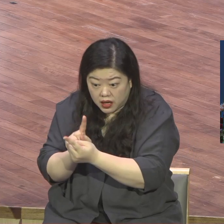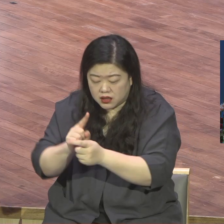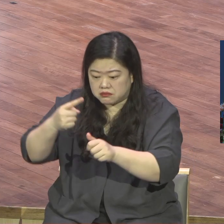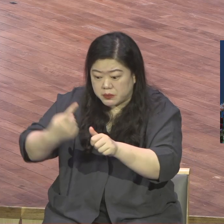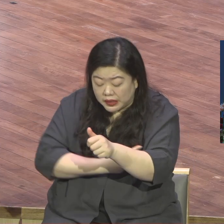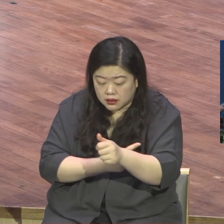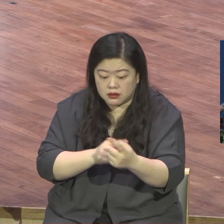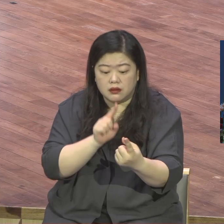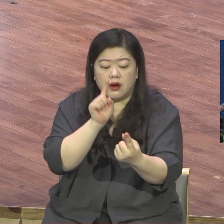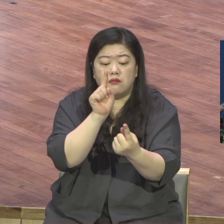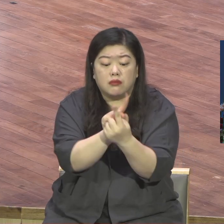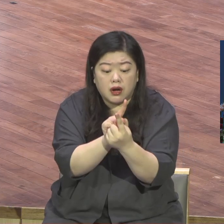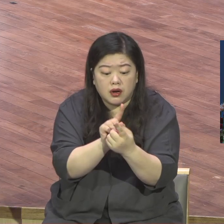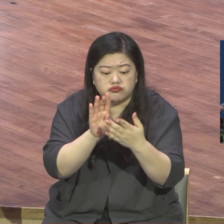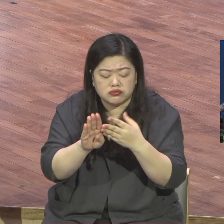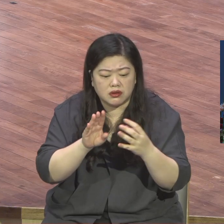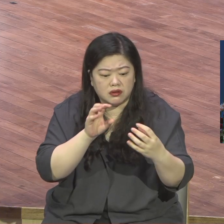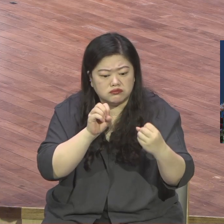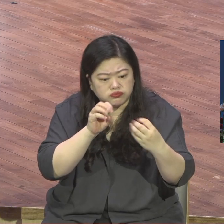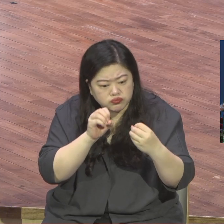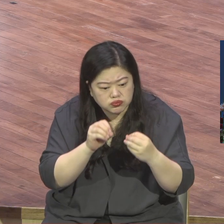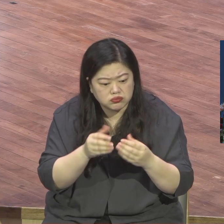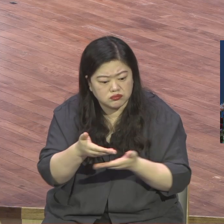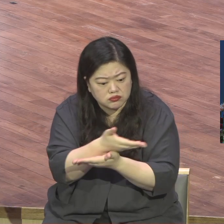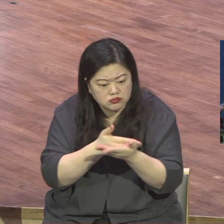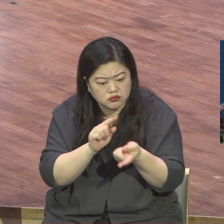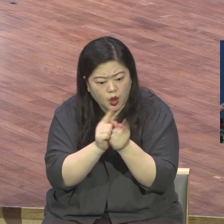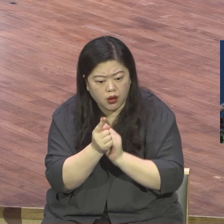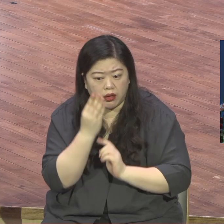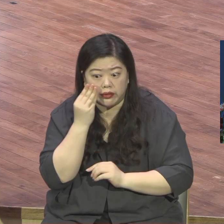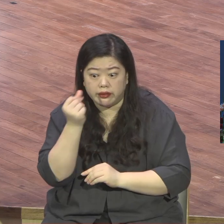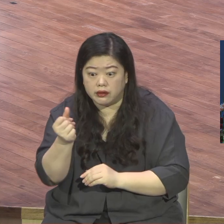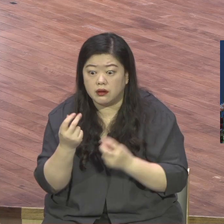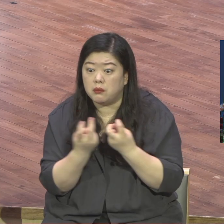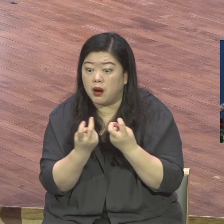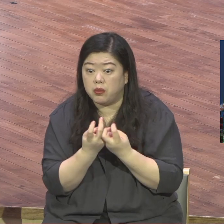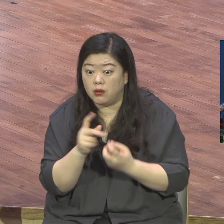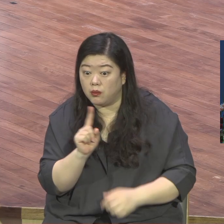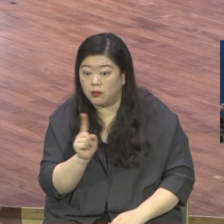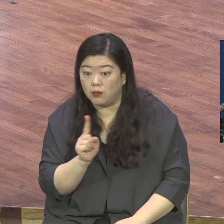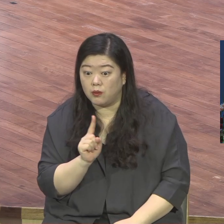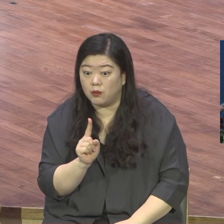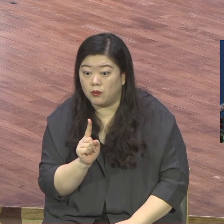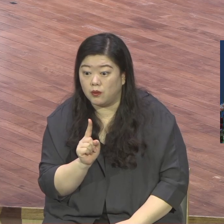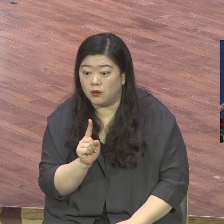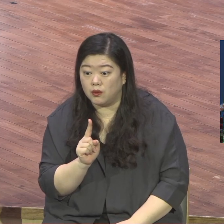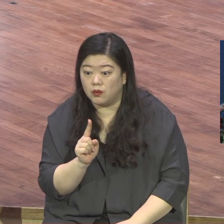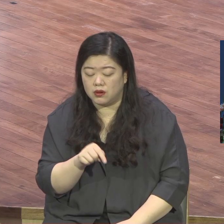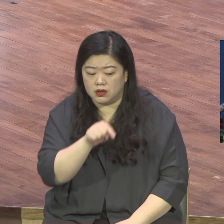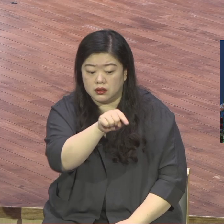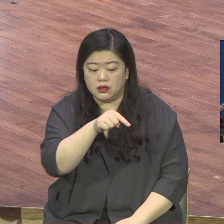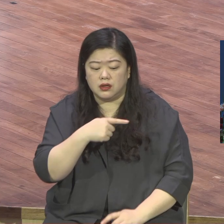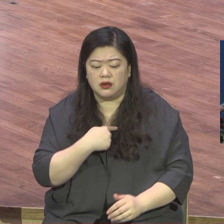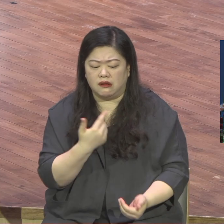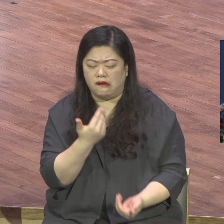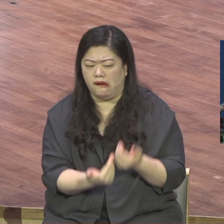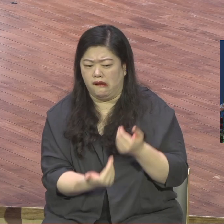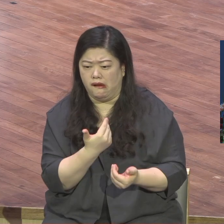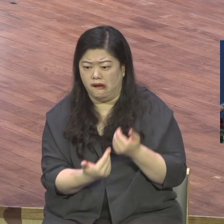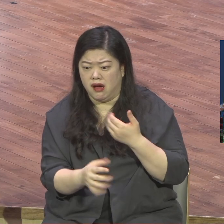그 길이 뭐냐, 그 비밀이 뭐냐, 그 중에 하나가 바로 이 관계예요. 관계,